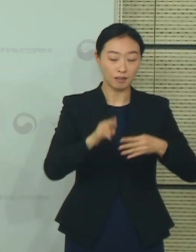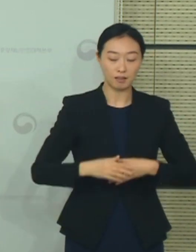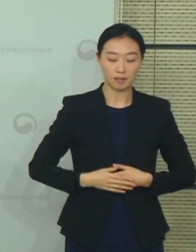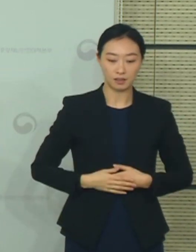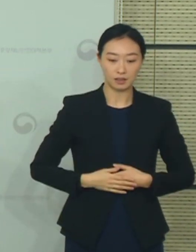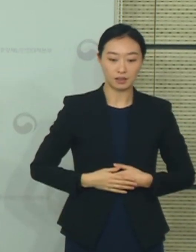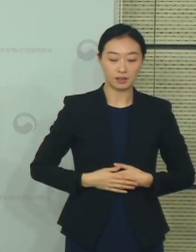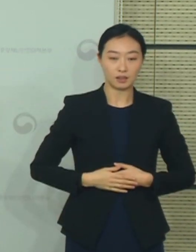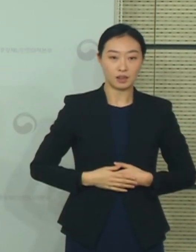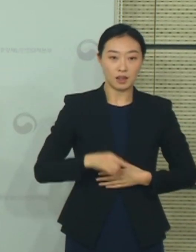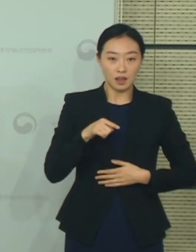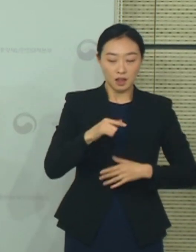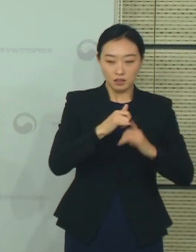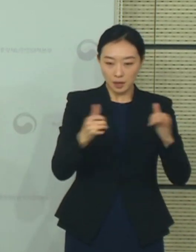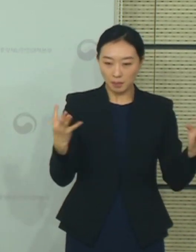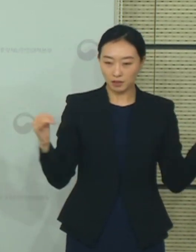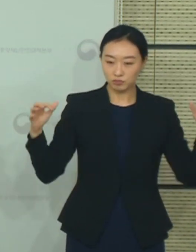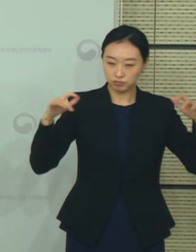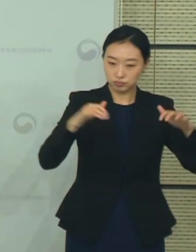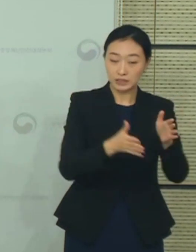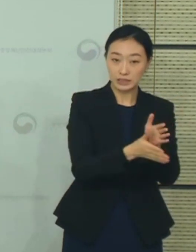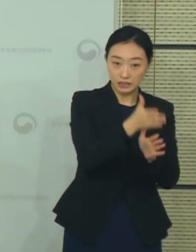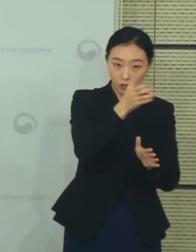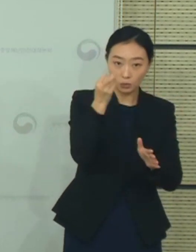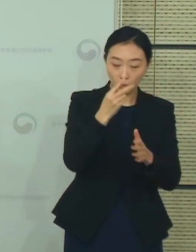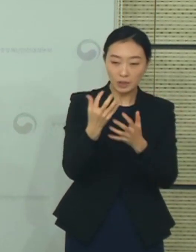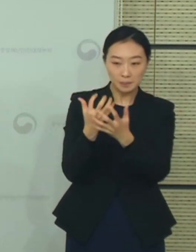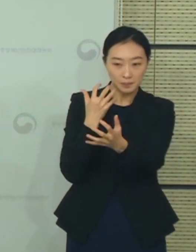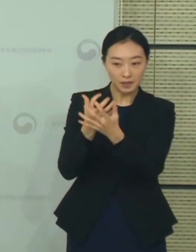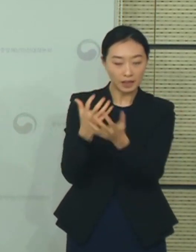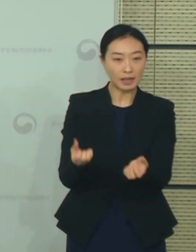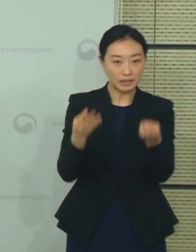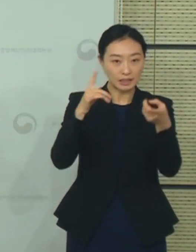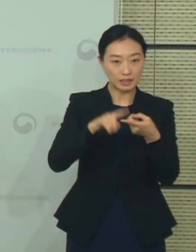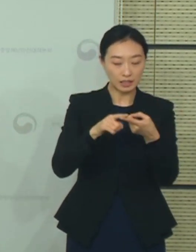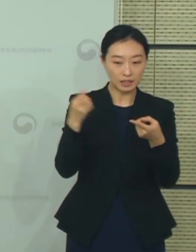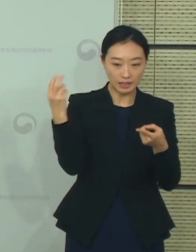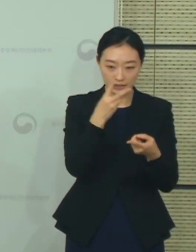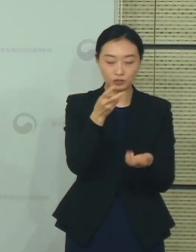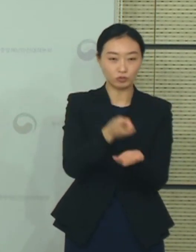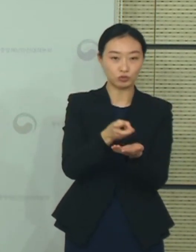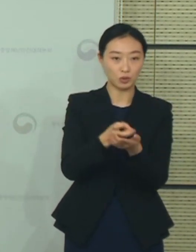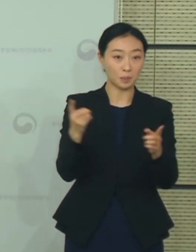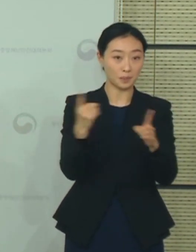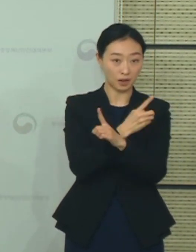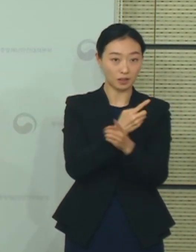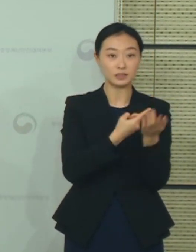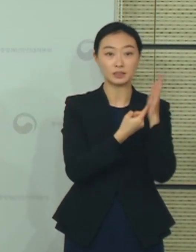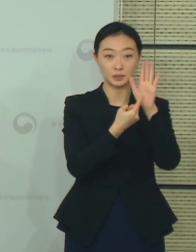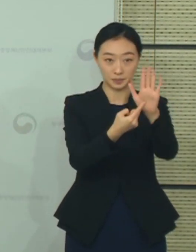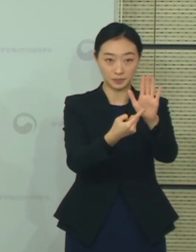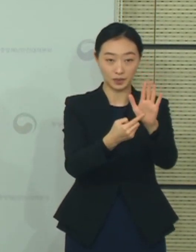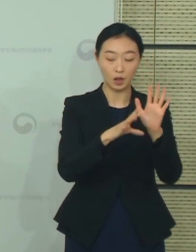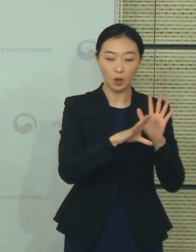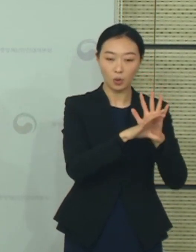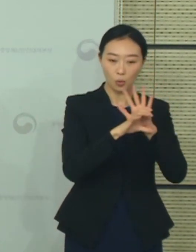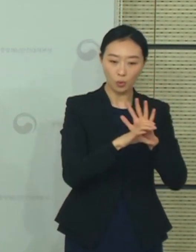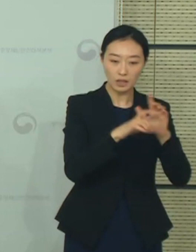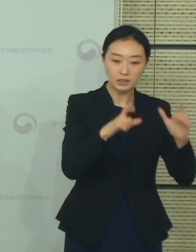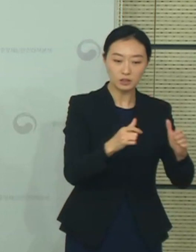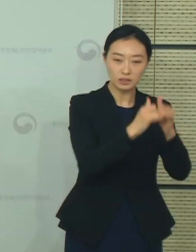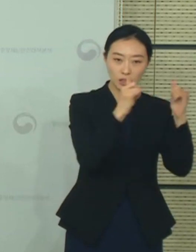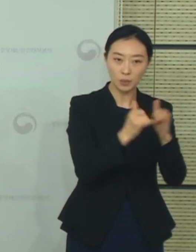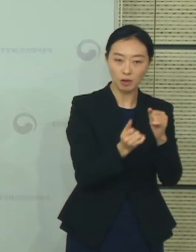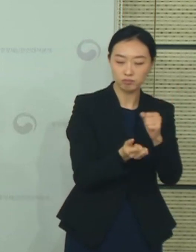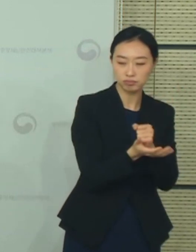대한 지침을 개정하여 오늘부터 시행합니다. 코로나19의 지역사회 확산을 적극적으로 방지하기